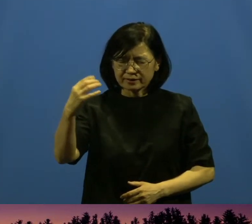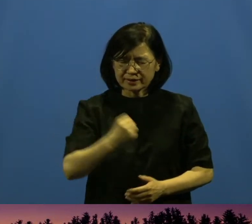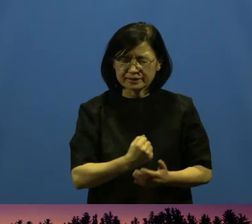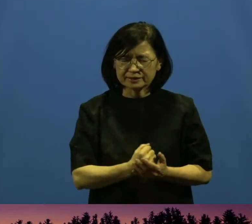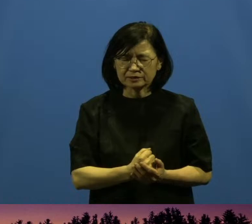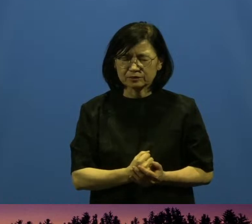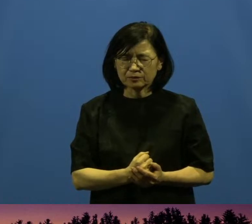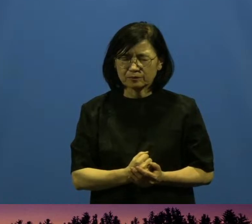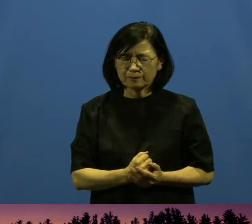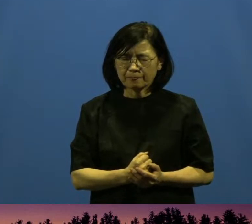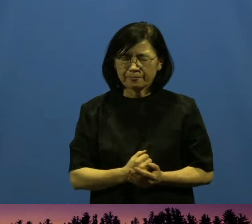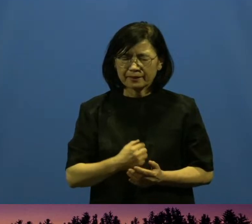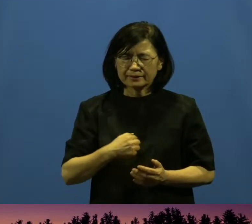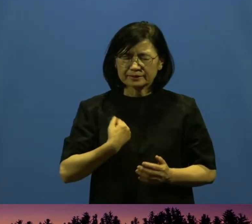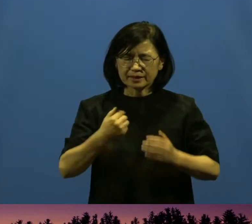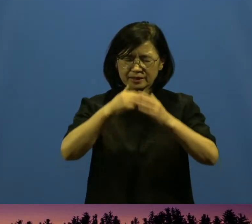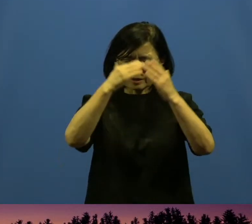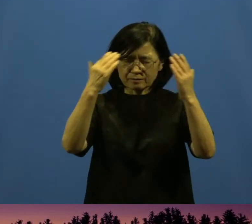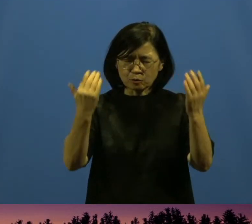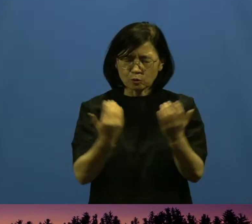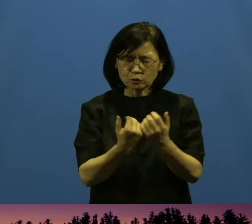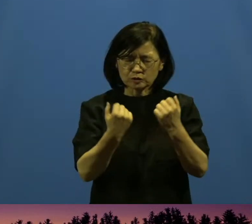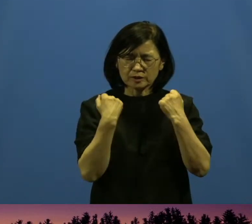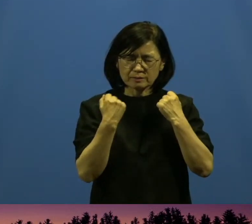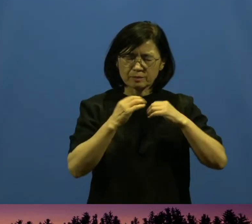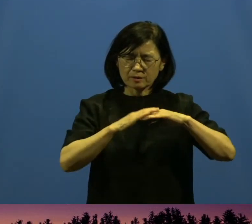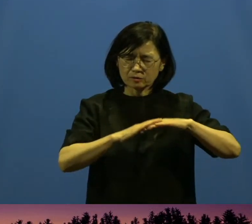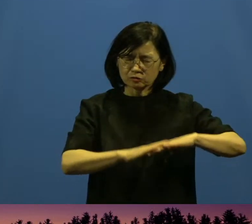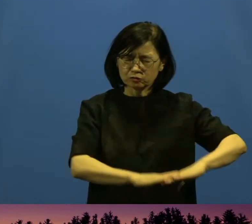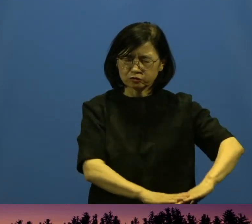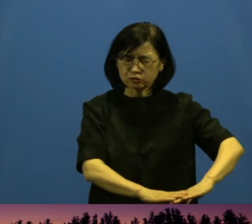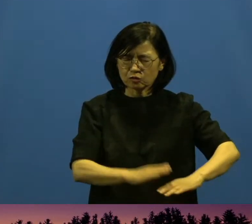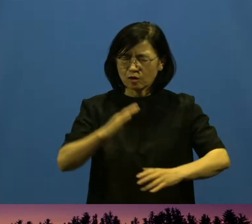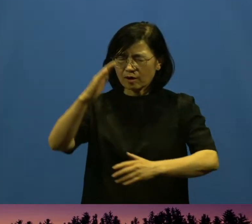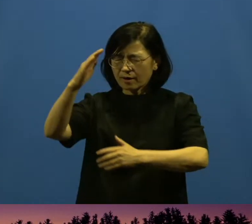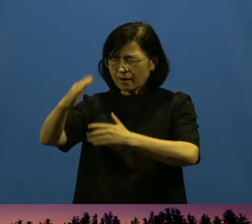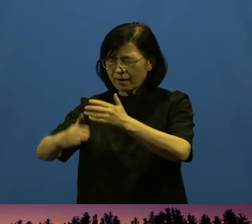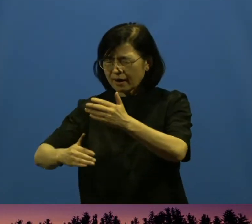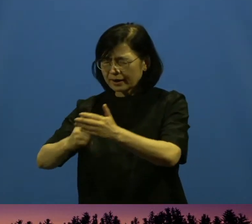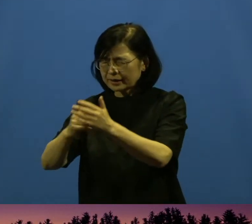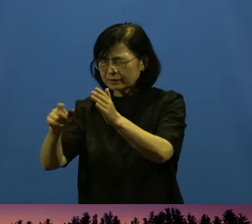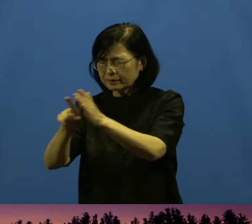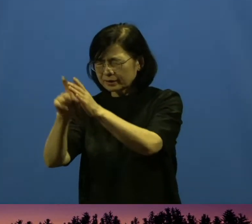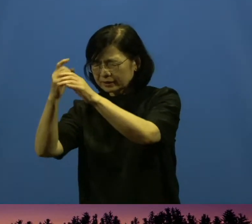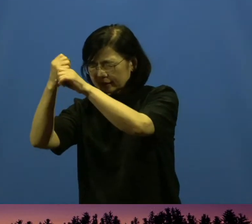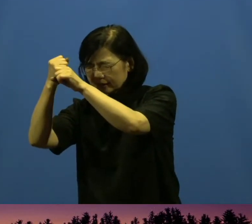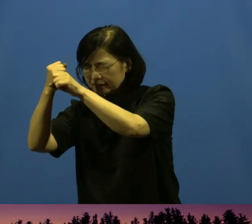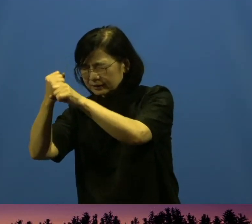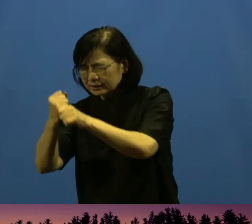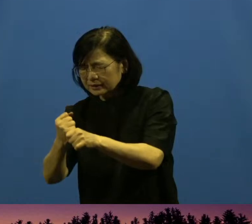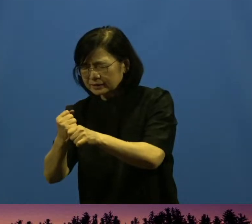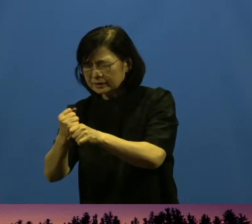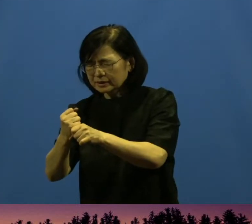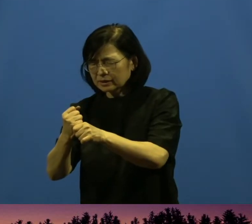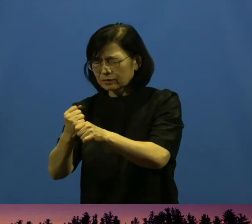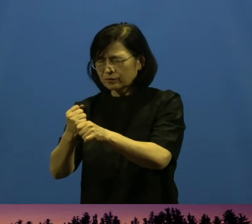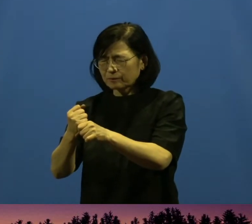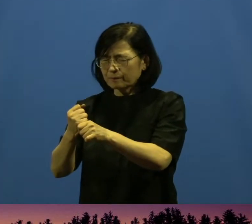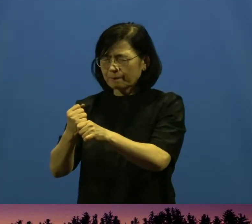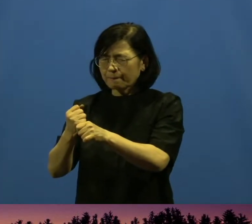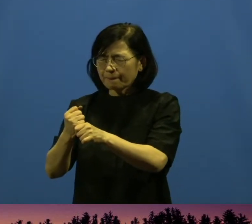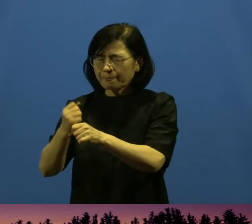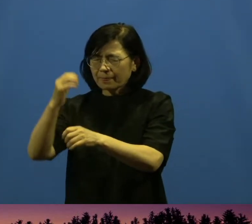자랑을 내려놓고 하나님을 전적으로 의존하고 하나님의 도우심을 구할 때 주의 능력이 우리 가운데 임하면